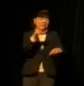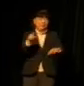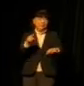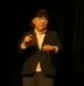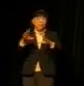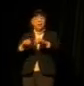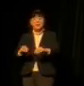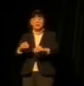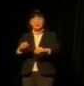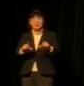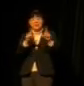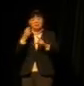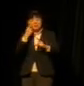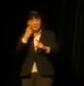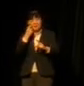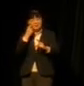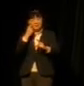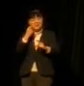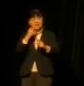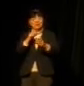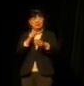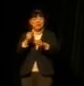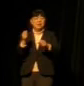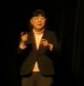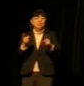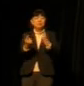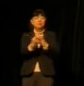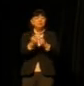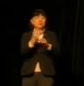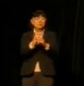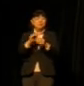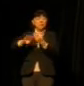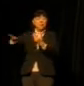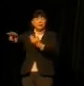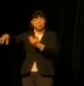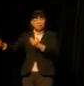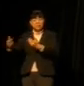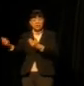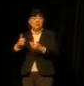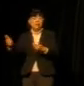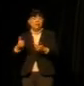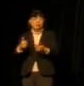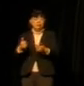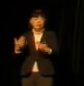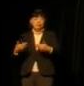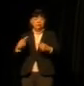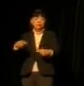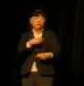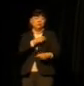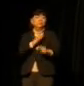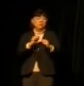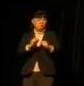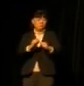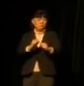った人、屋根、壁の修理中で他のところから出勤している人がいます。あとは小高区に